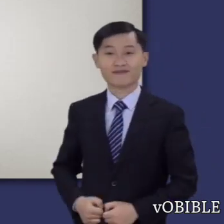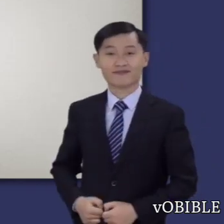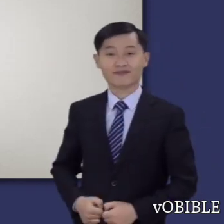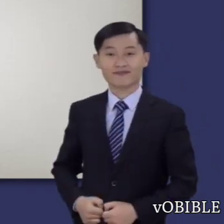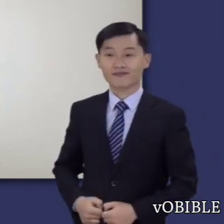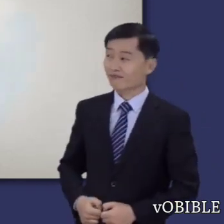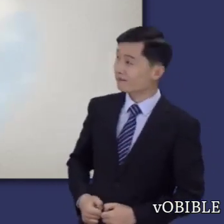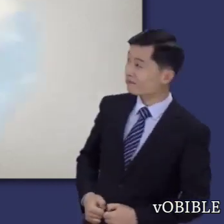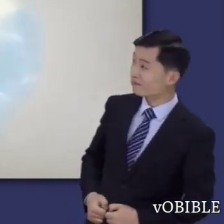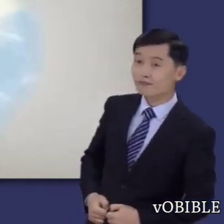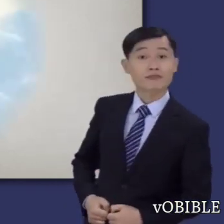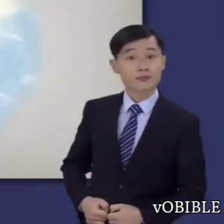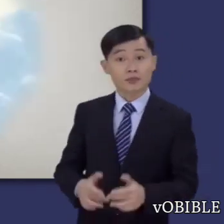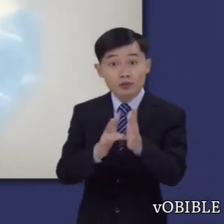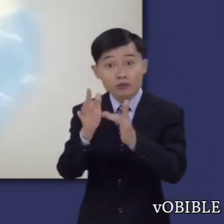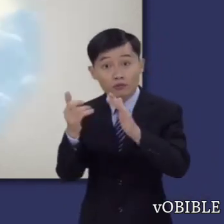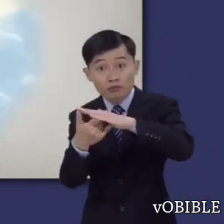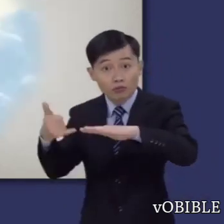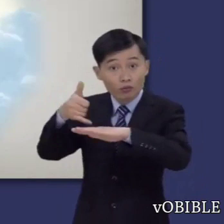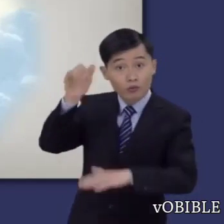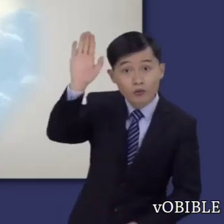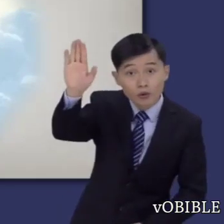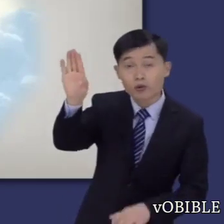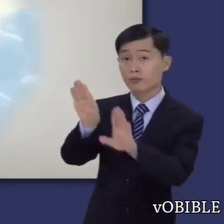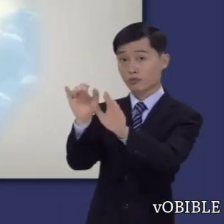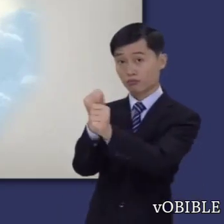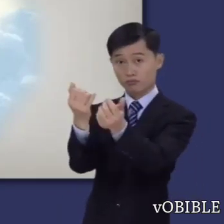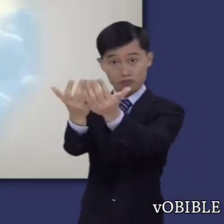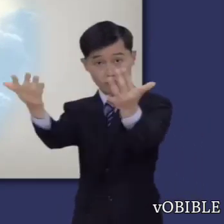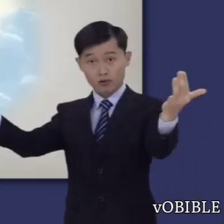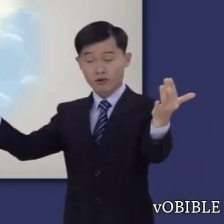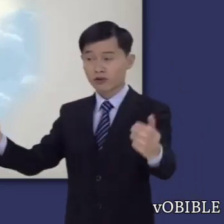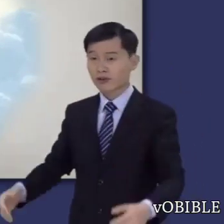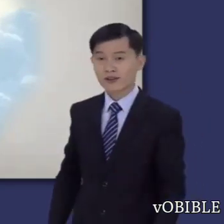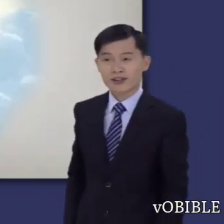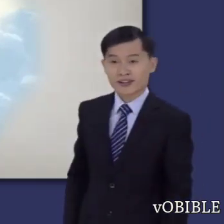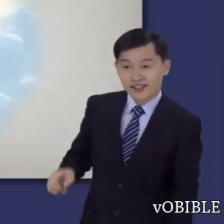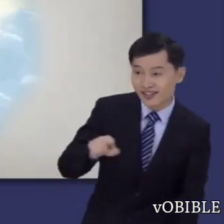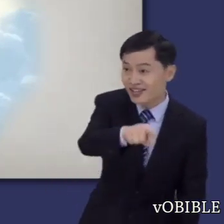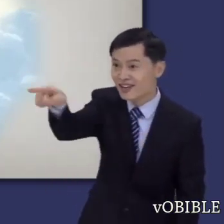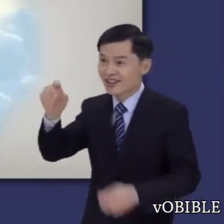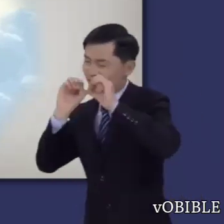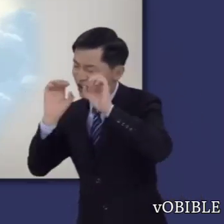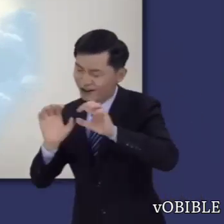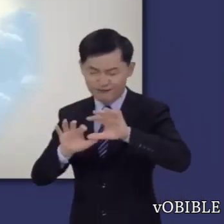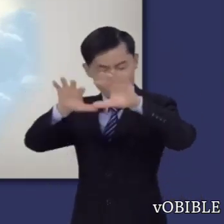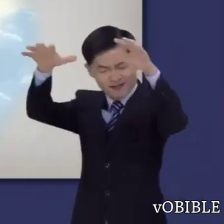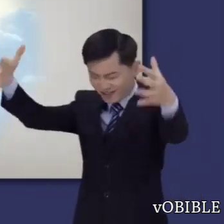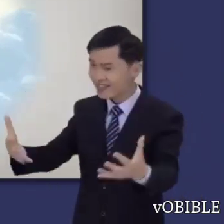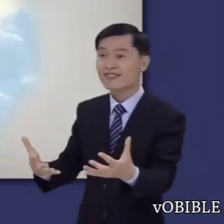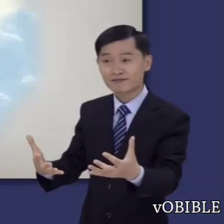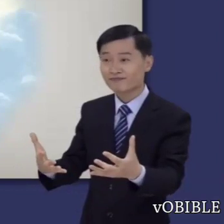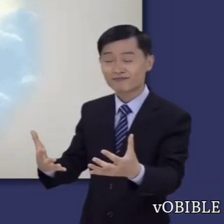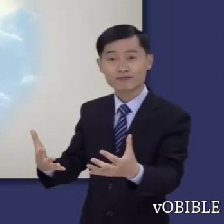在第一章，耶稣预告门徒会为他做见证，直到地极，然后耶稣就升到